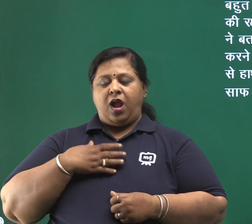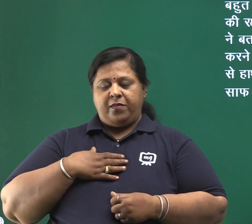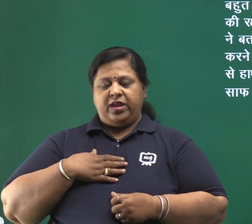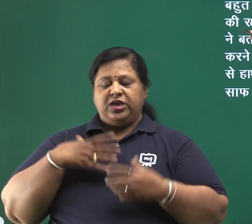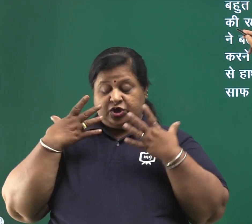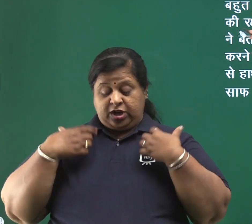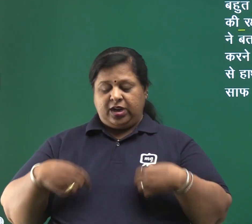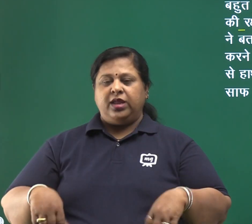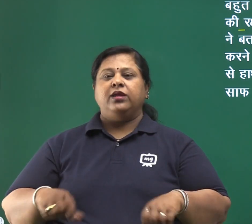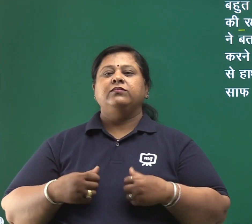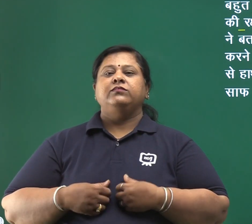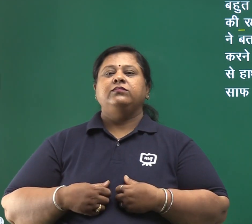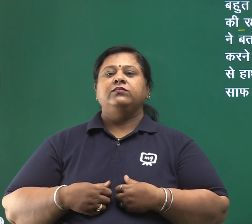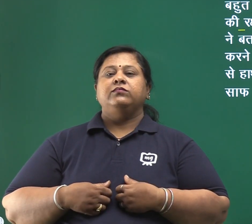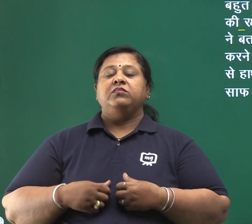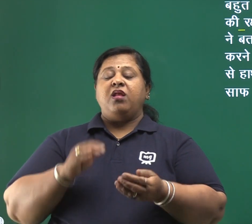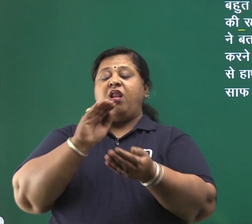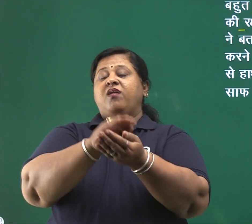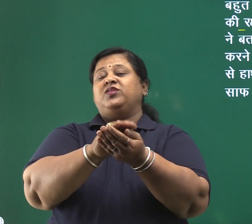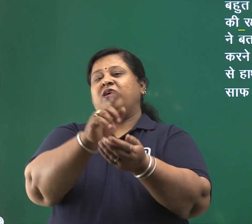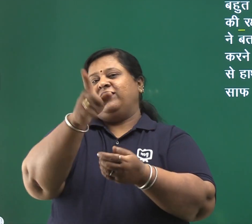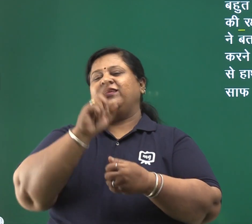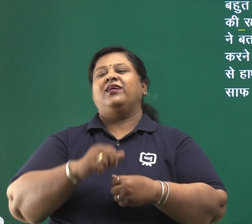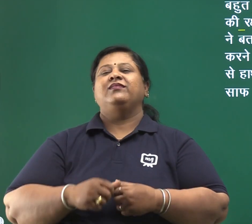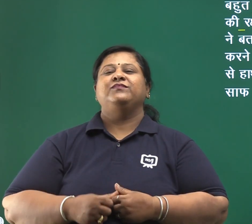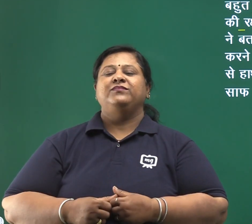हमारे शरीर की रक्षा करते हैं।